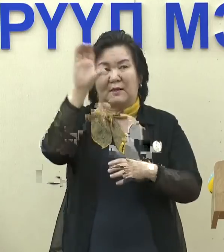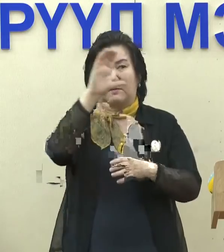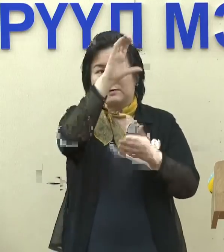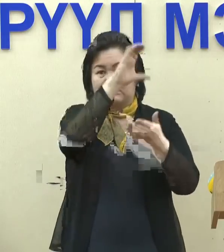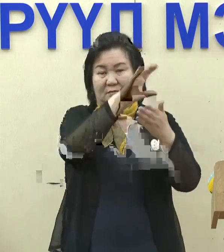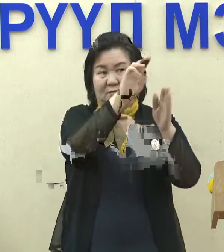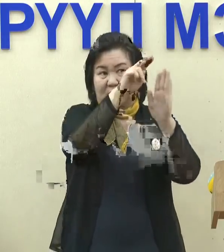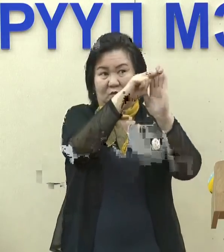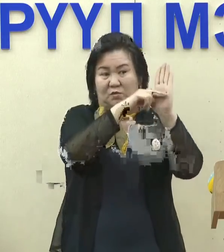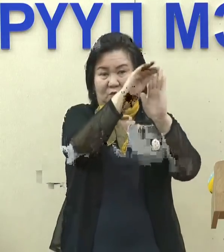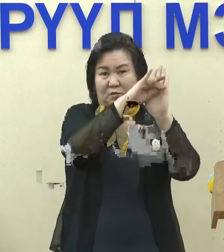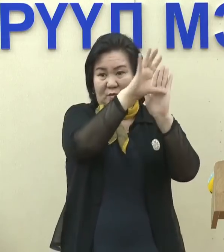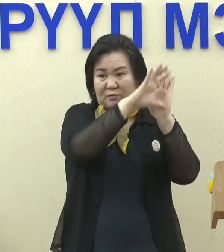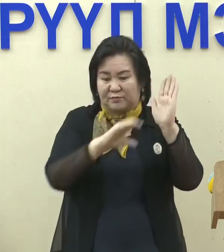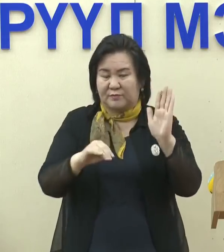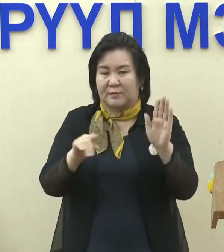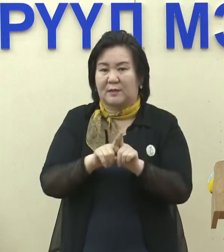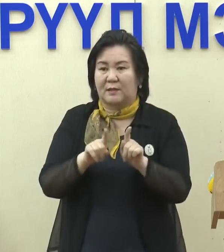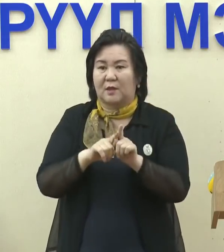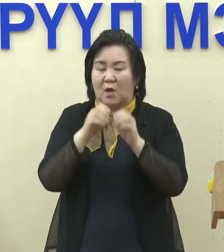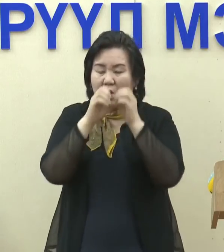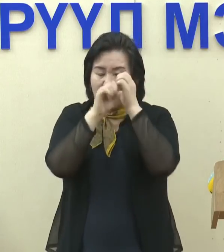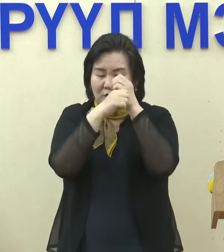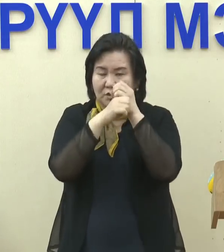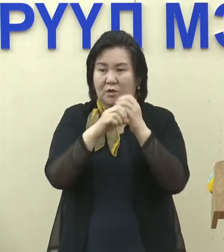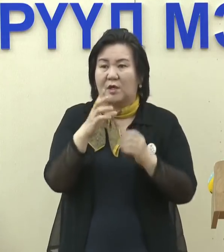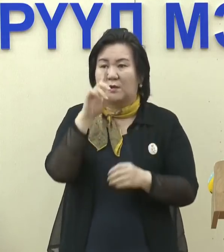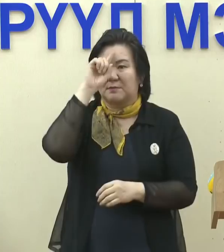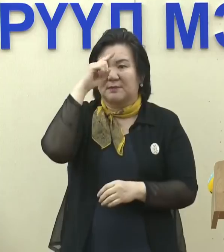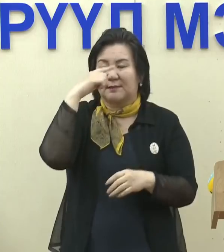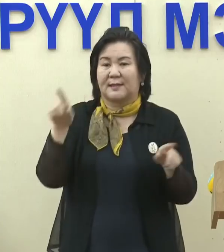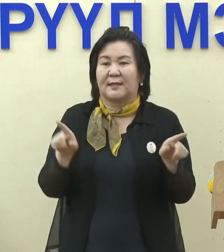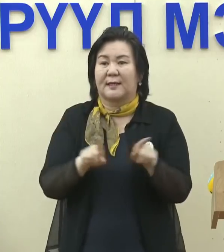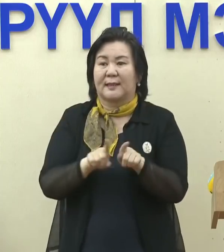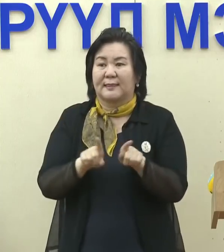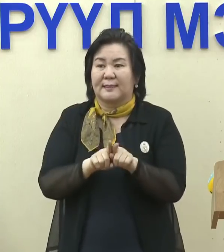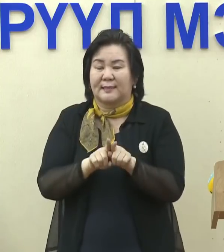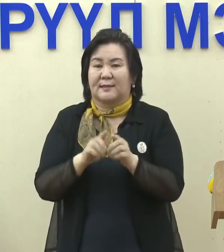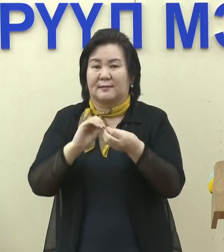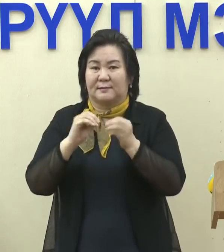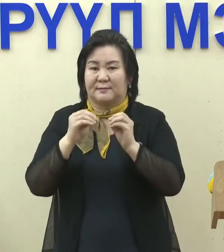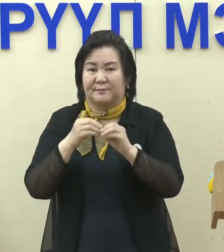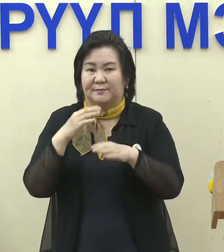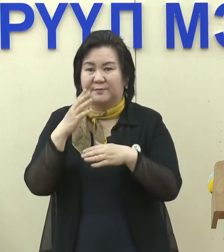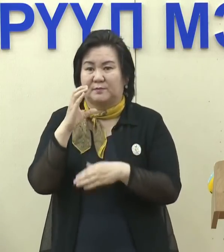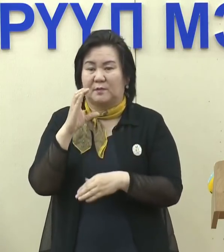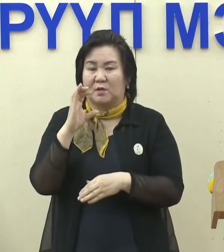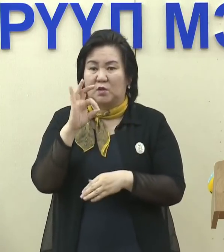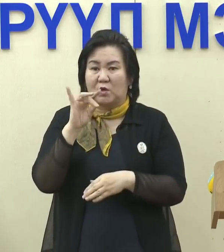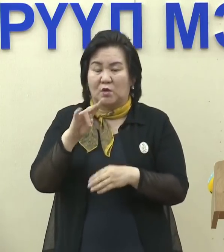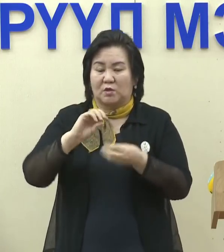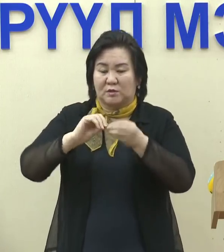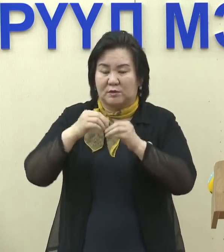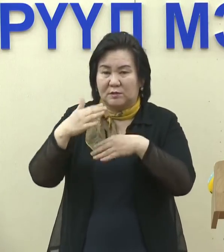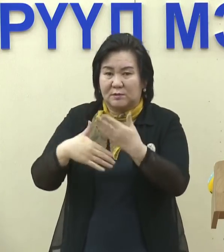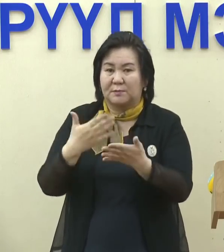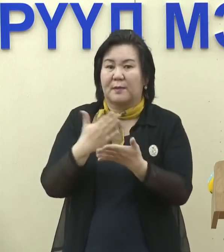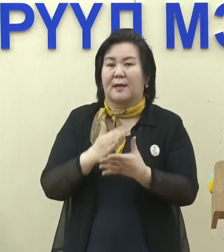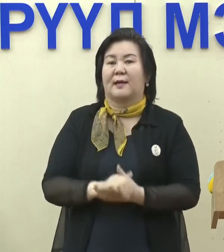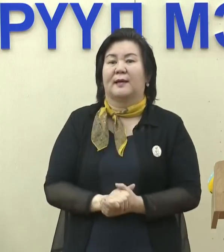байгаа энэ зөвлөмжийн дагуу онцлогоо эмчилгээнд бол яг вирусын адилхан сорил тестүүдийг хэрглэж байгаа